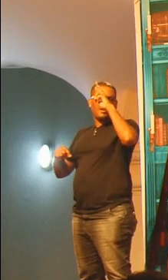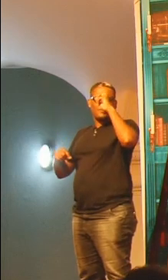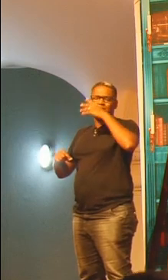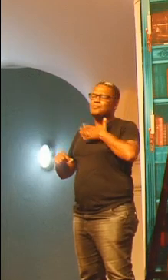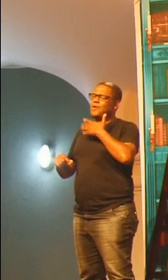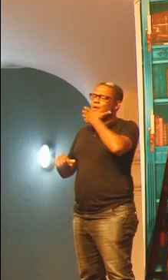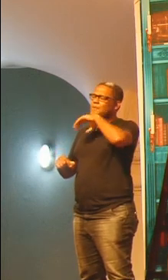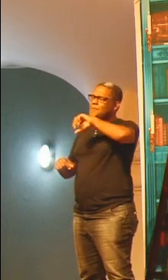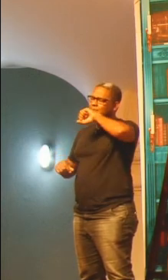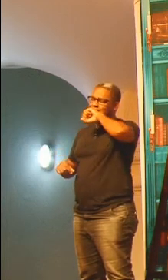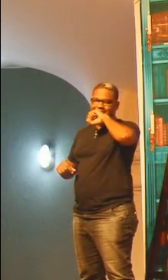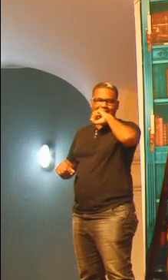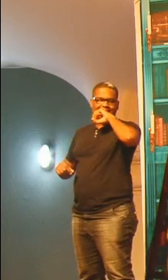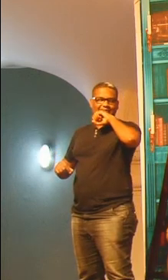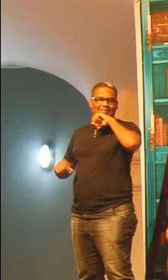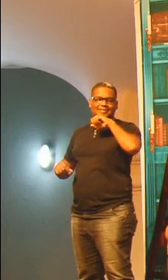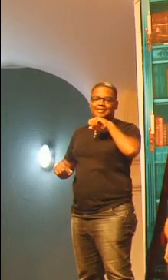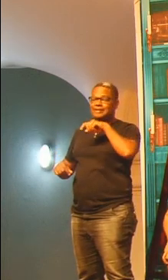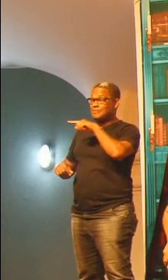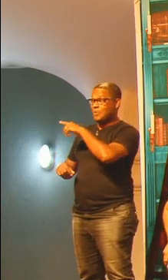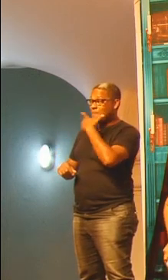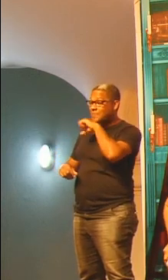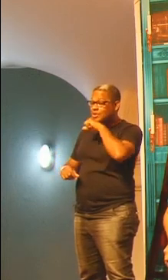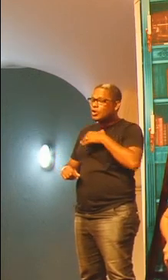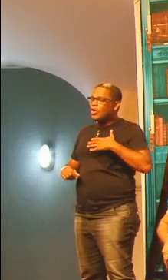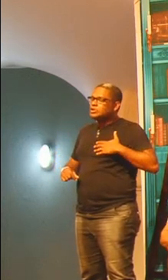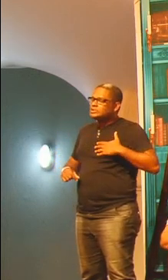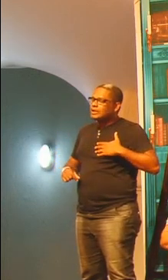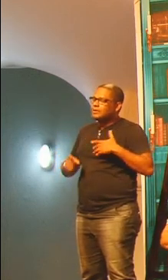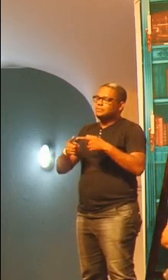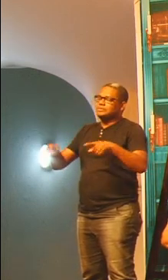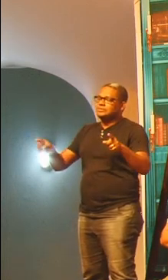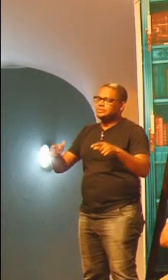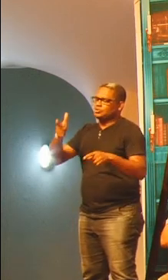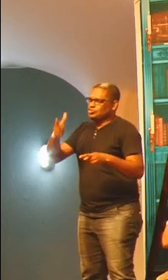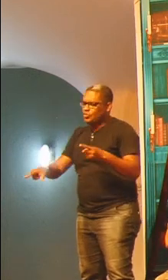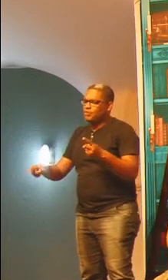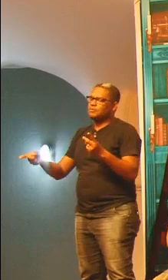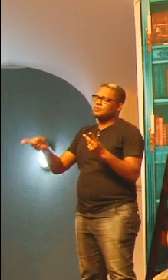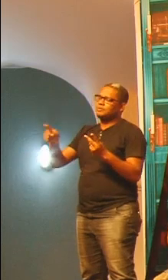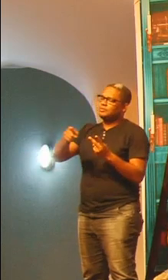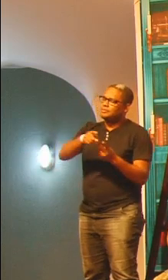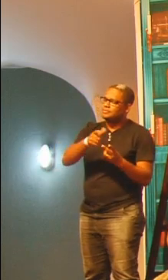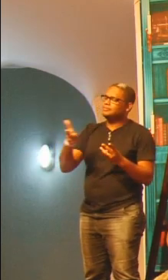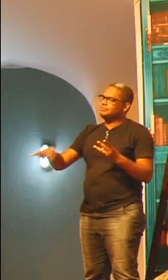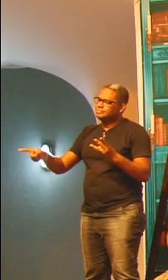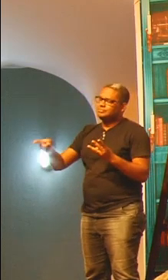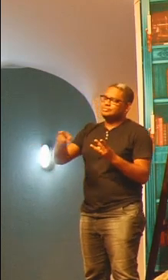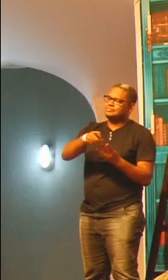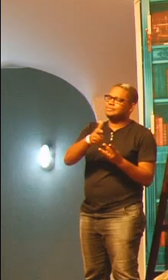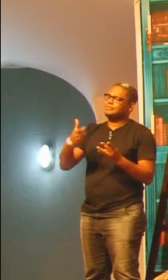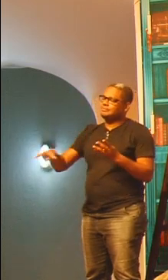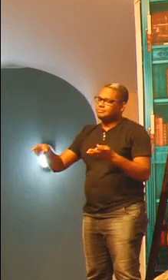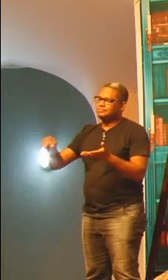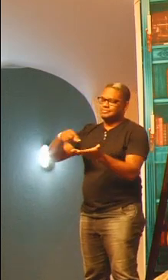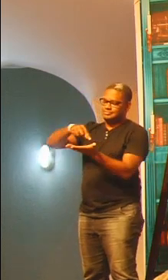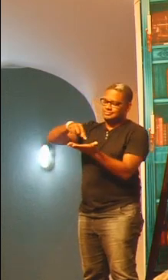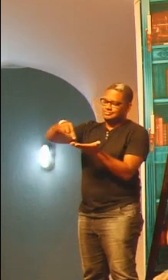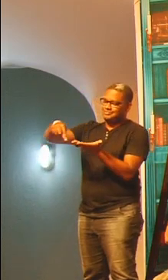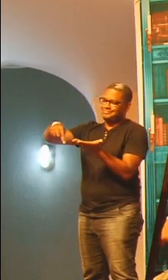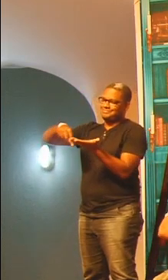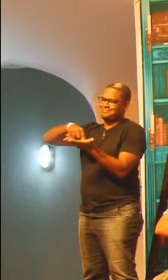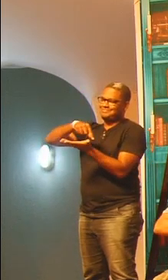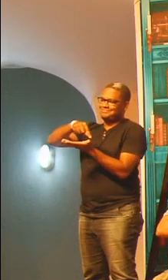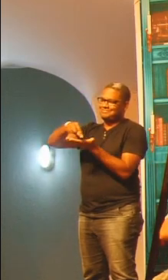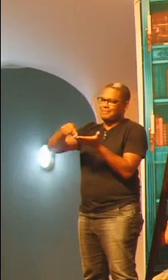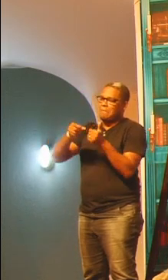pai. Meu pai, quando gostava de uma música, ele repetia inúmeras vezes, até o disco furar mesmo, assim. A